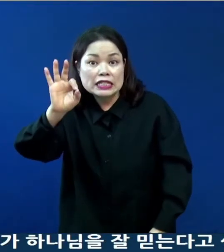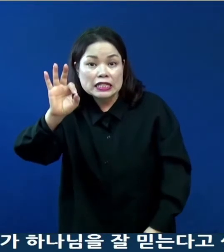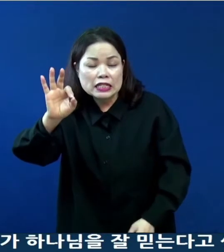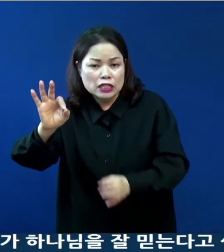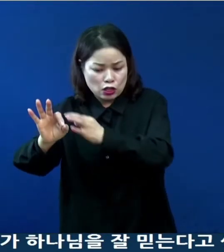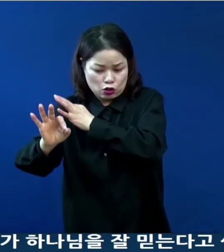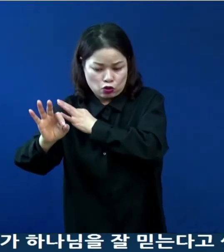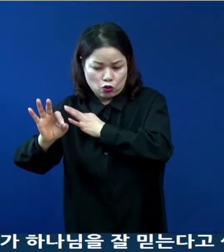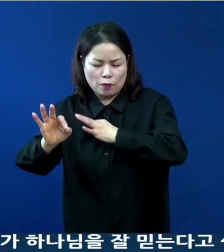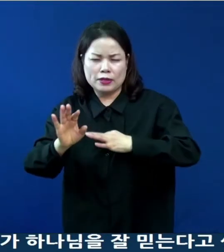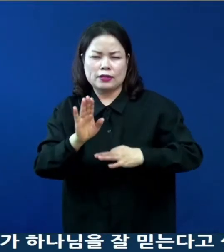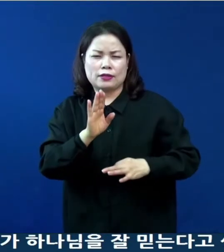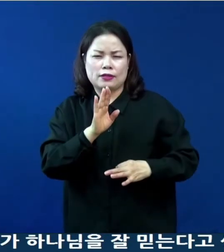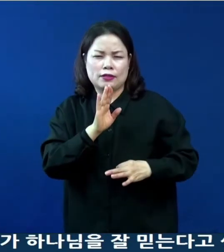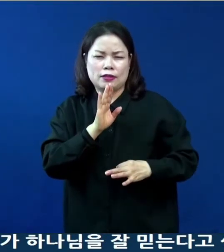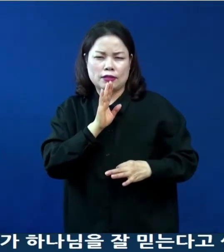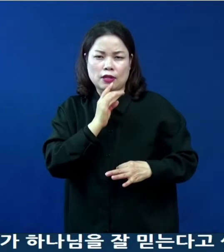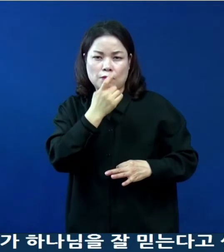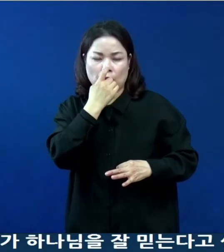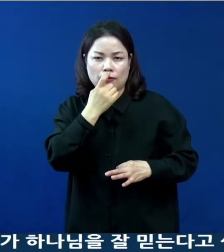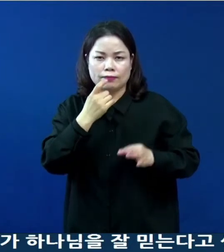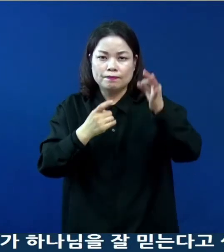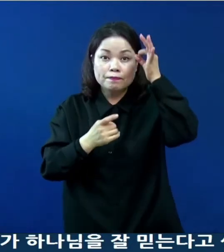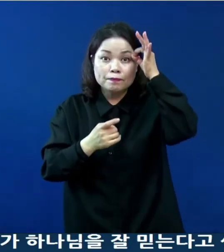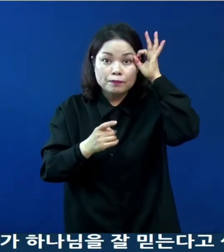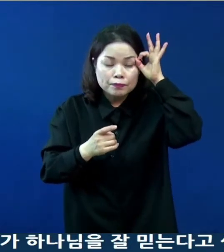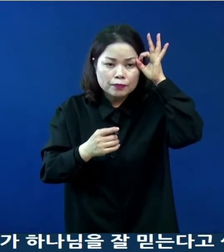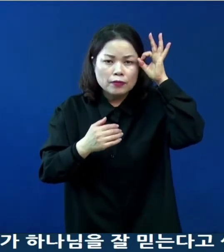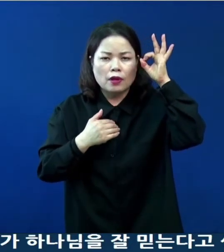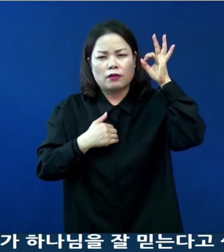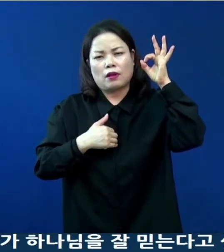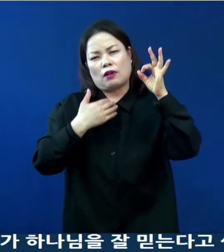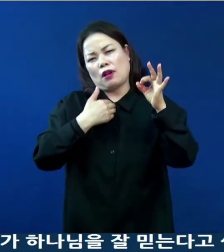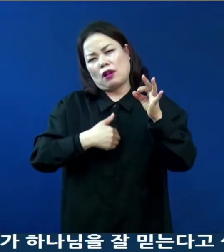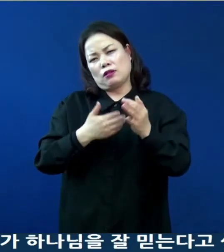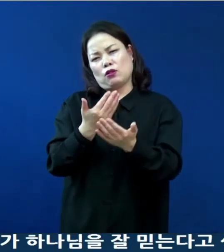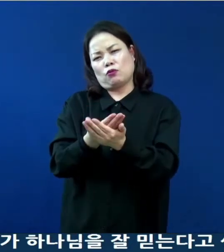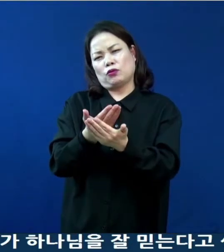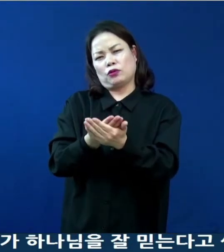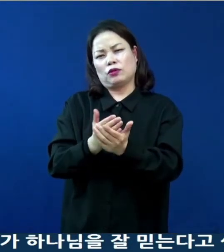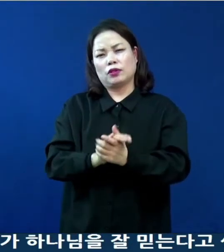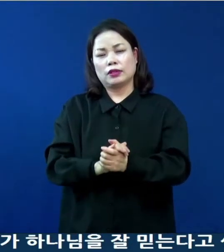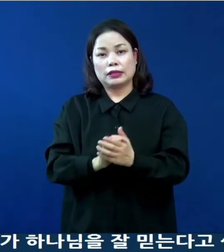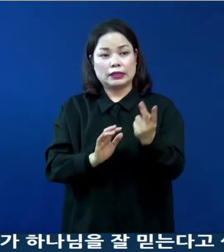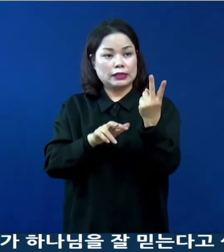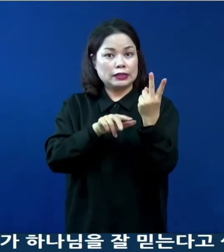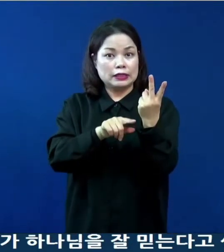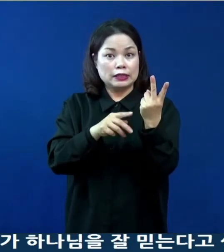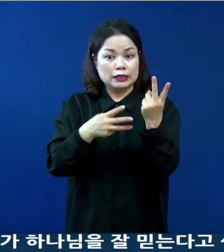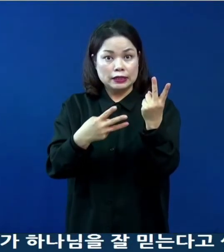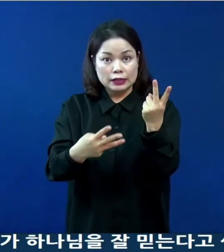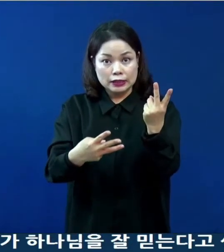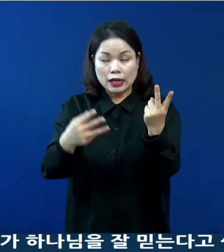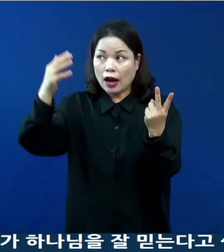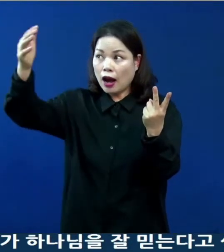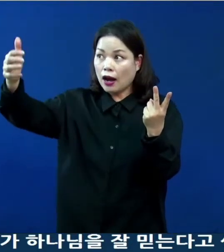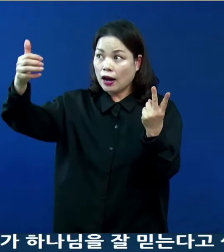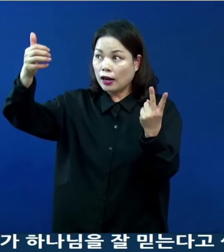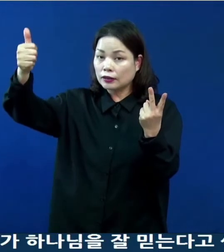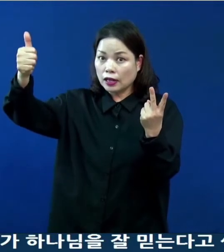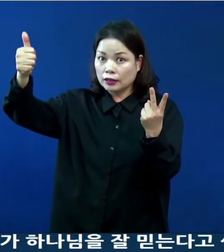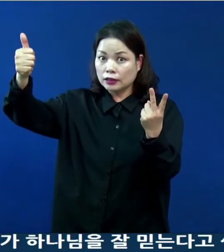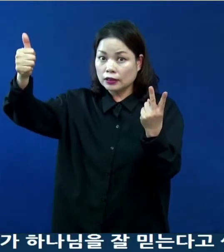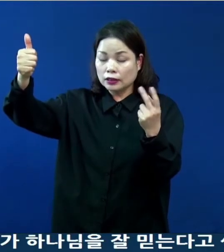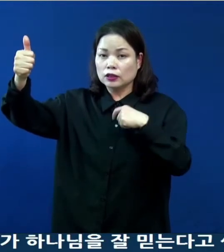진실한 배움을 요청합니다. 본문 4절에 보면 내게 알게 하옵소서라고 말씀하는데, 이전에는 하나님을